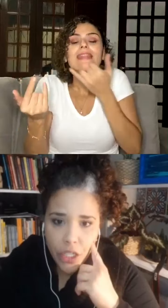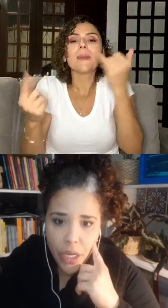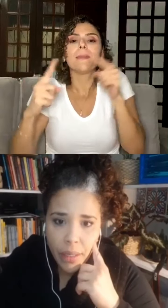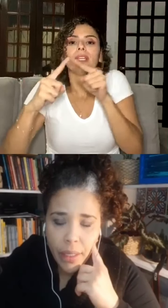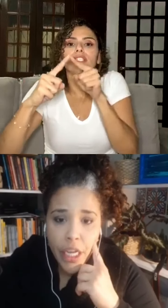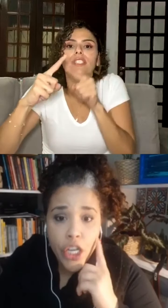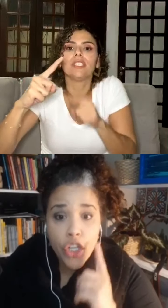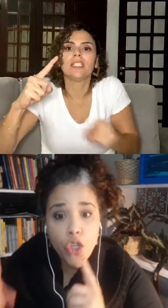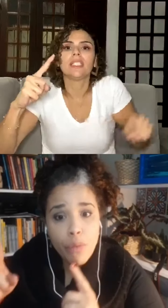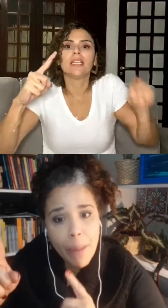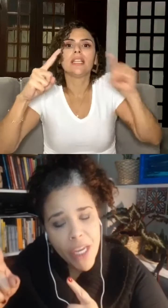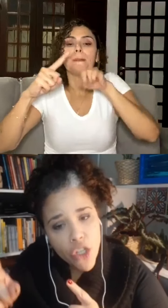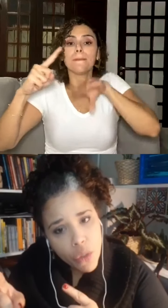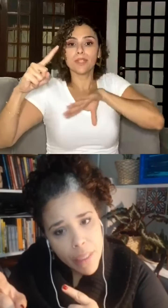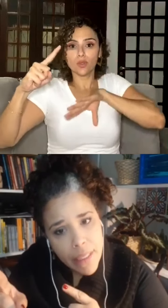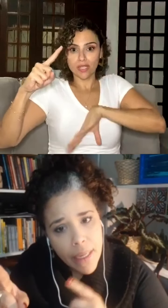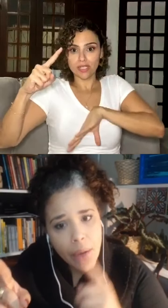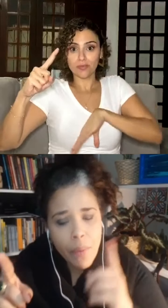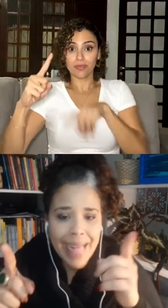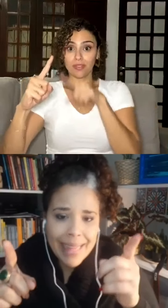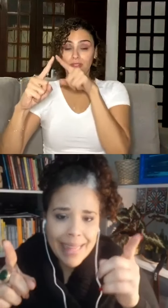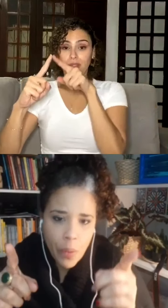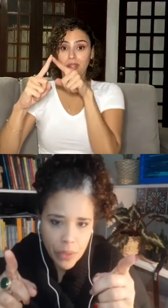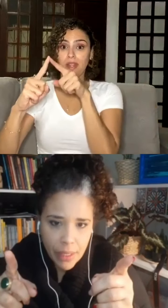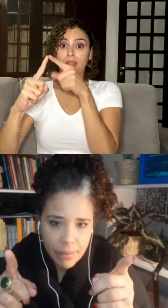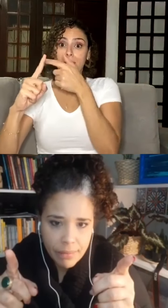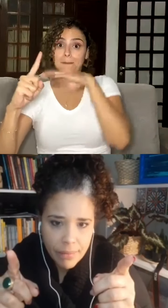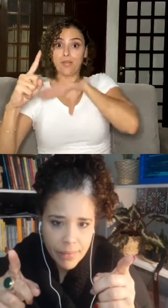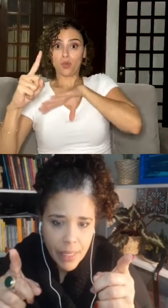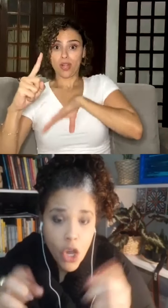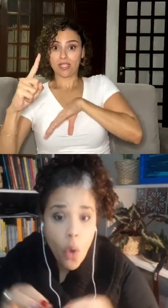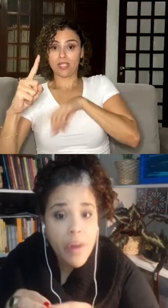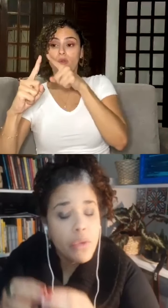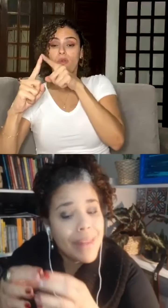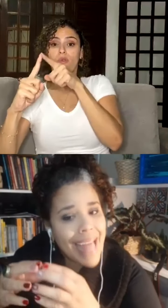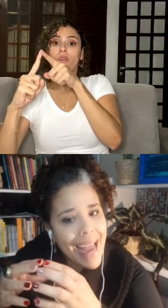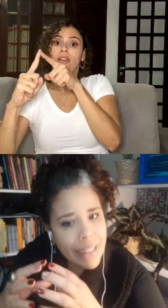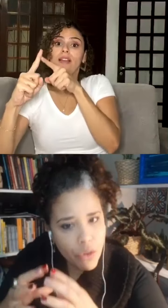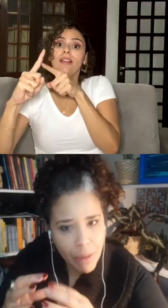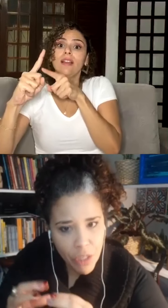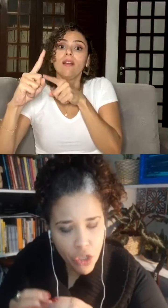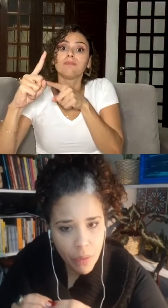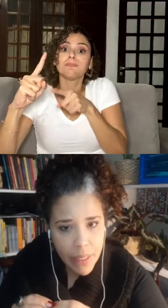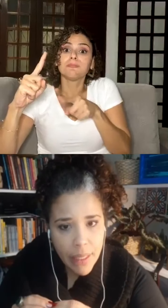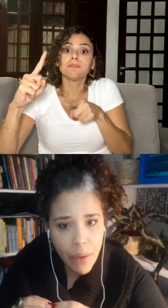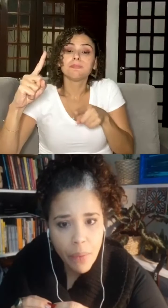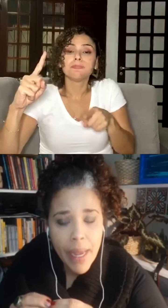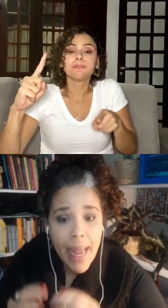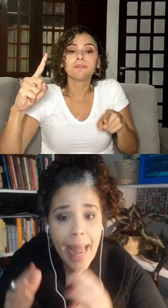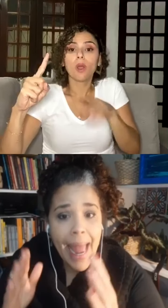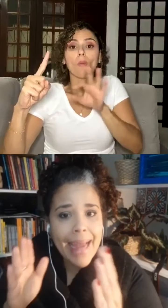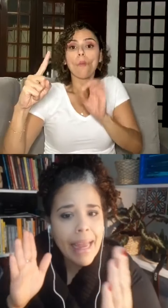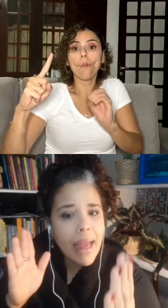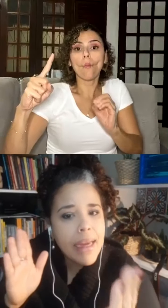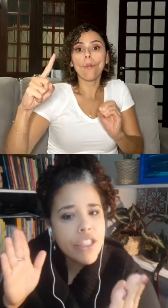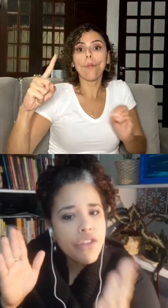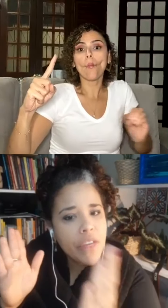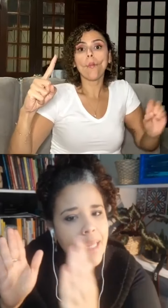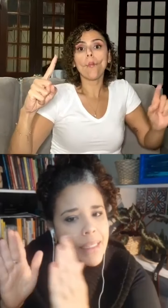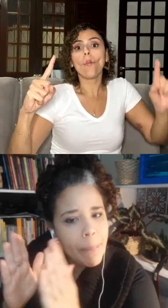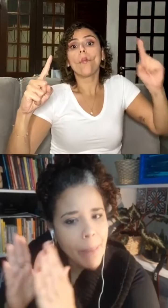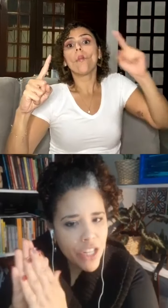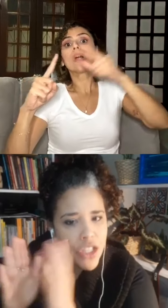seja, de uma menstruação até outra. Quando desce uma menstruação, é aquela grande